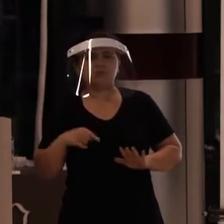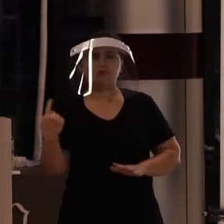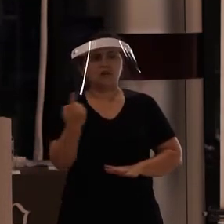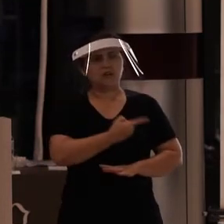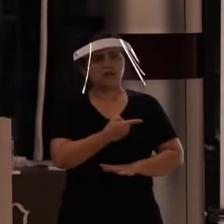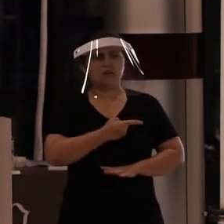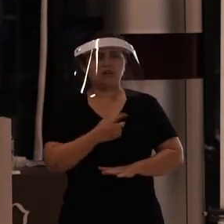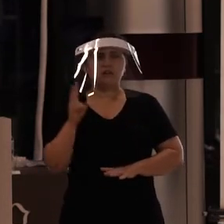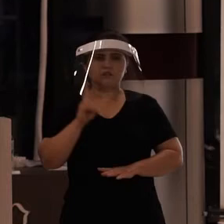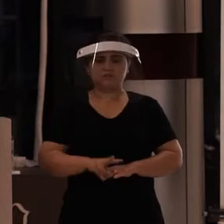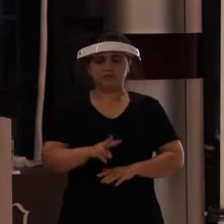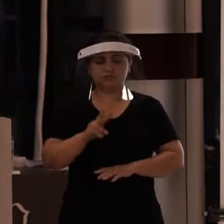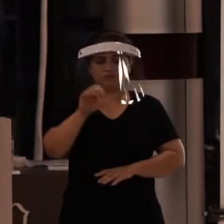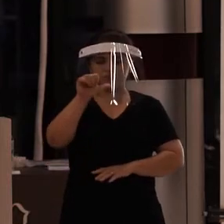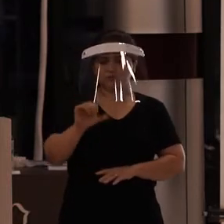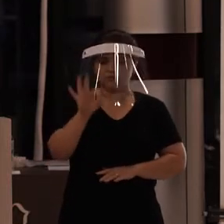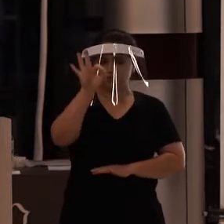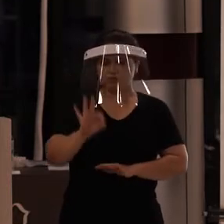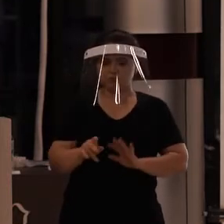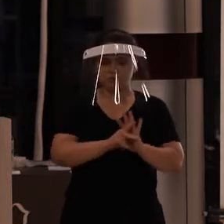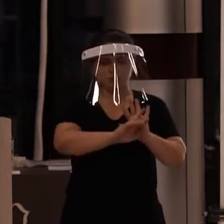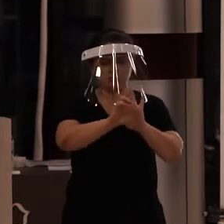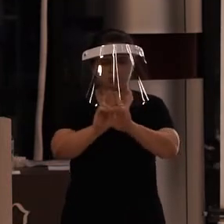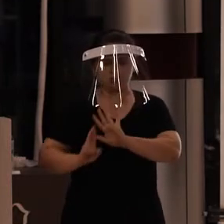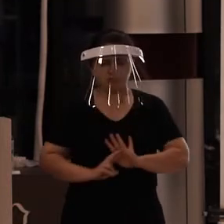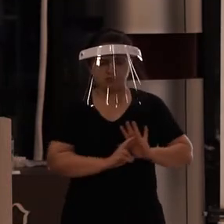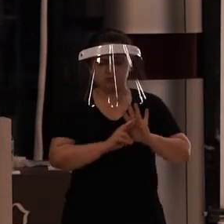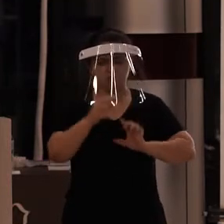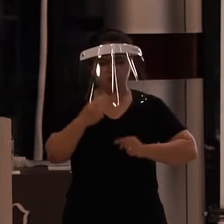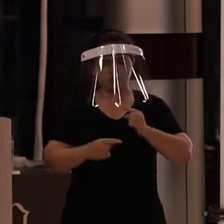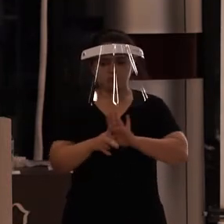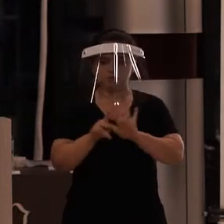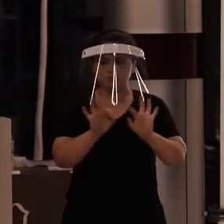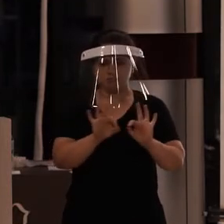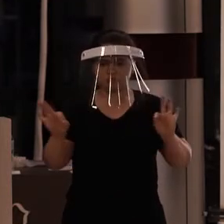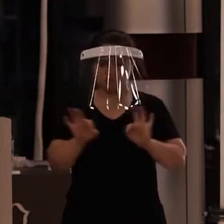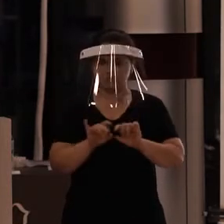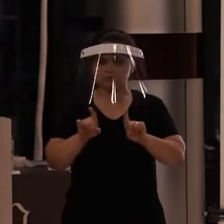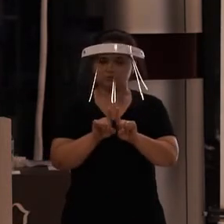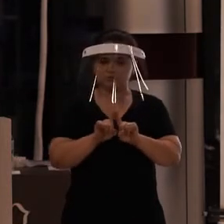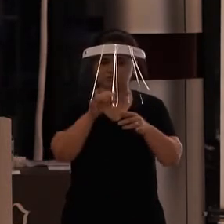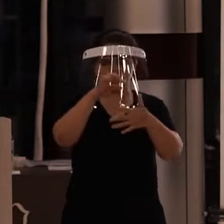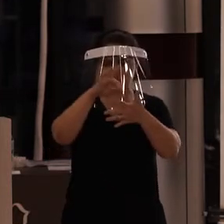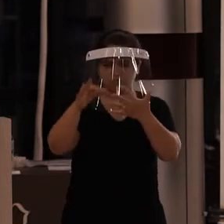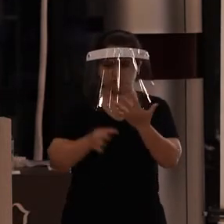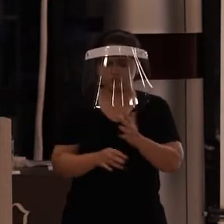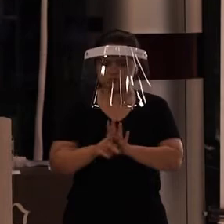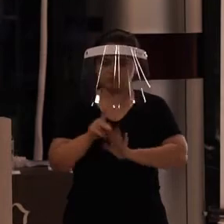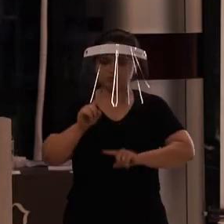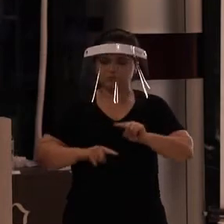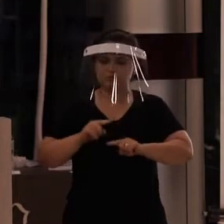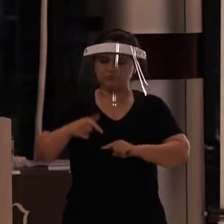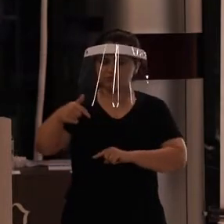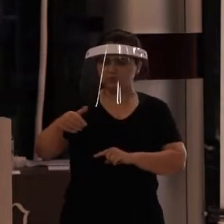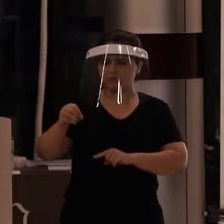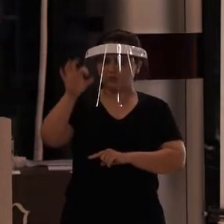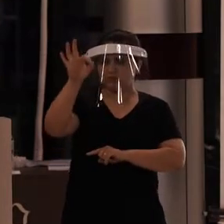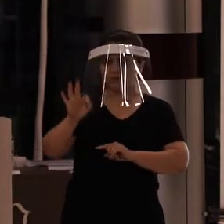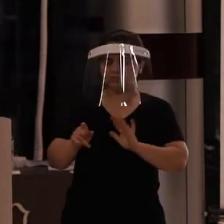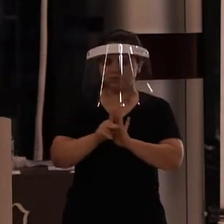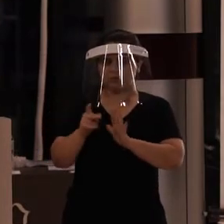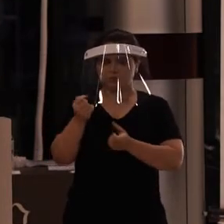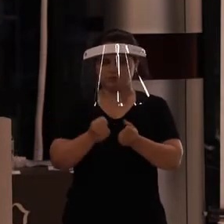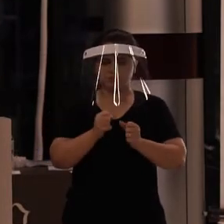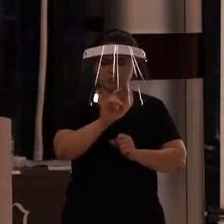gente fica são 90 graus como valor de referência para conexões e componentes metálicos e de 70 para cabos